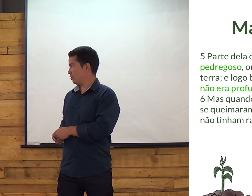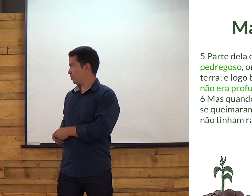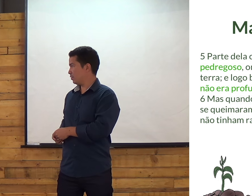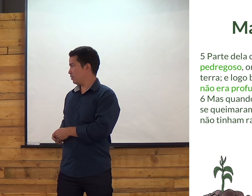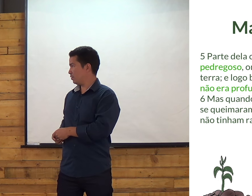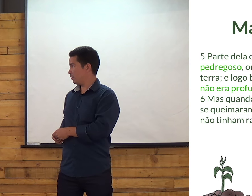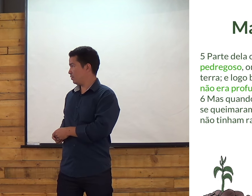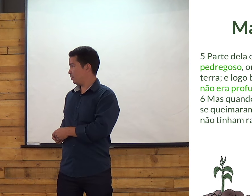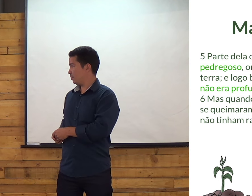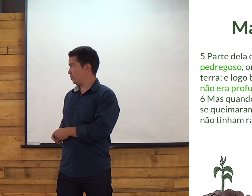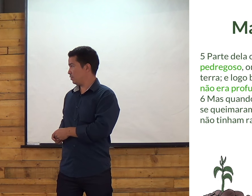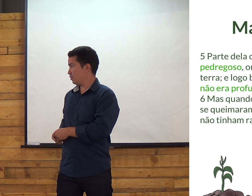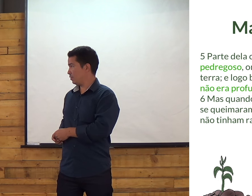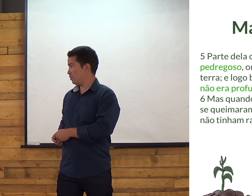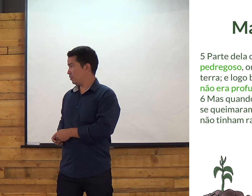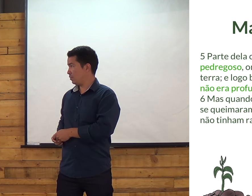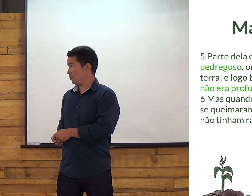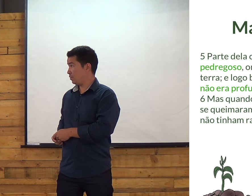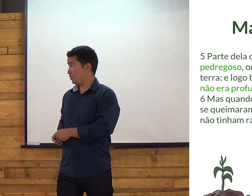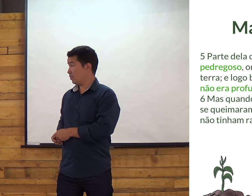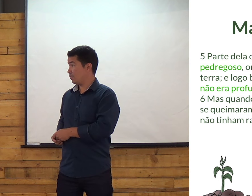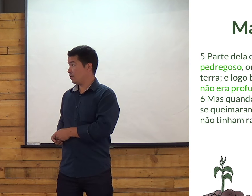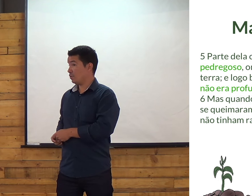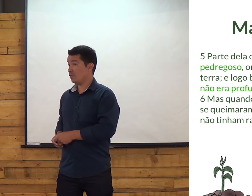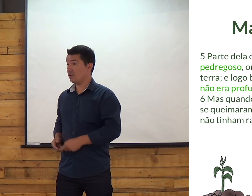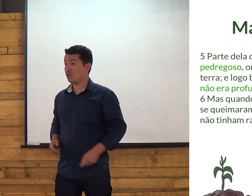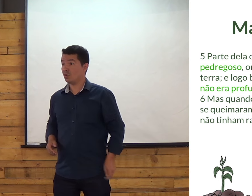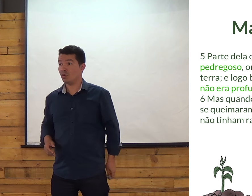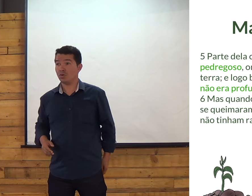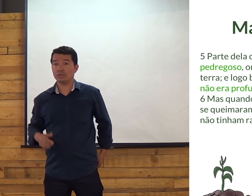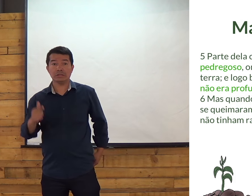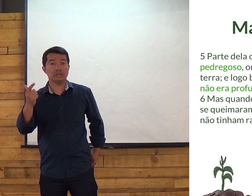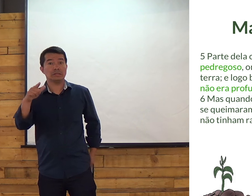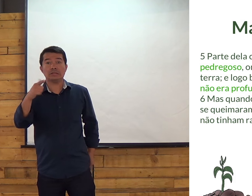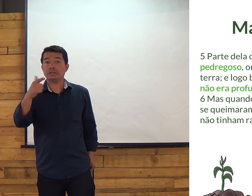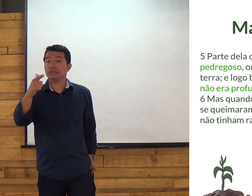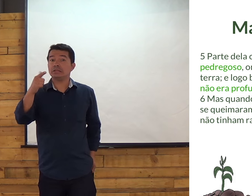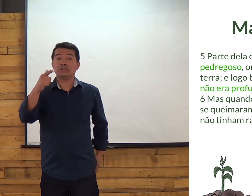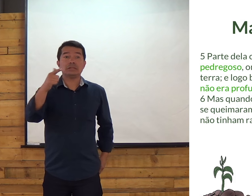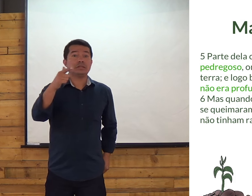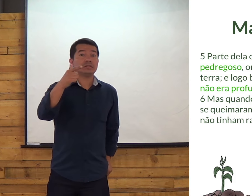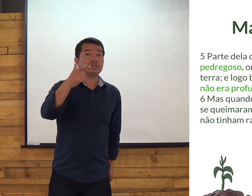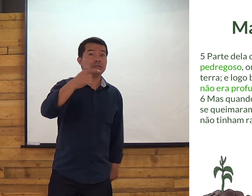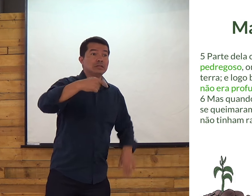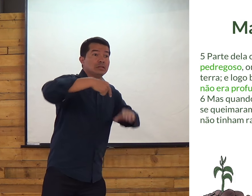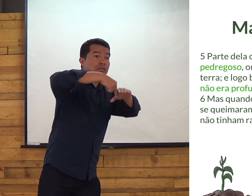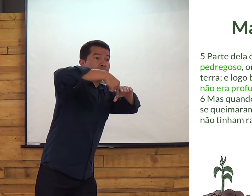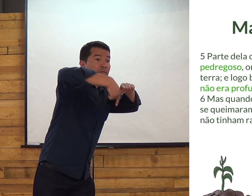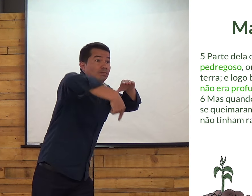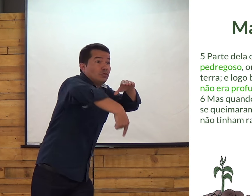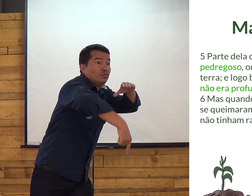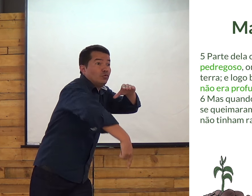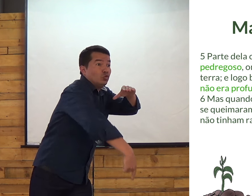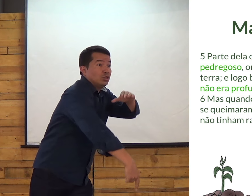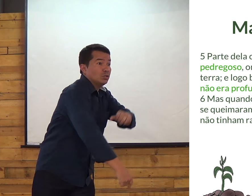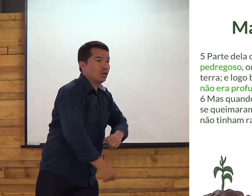Porque a terra não era profunda. A terra não